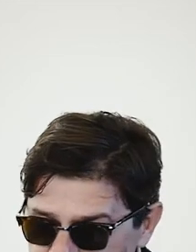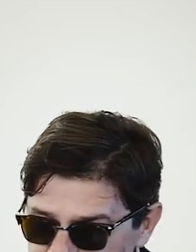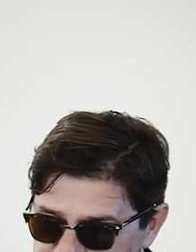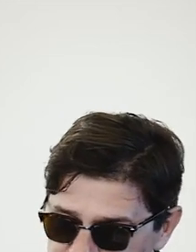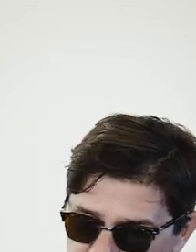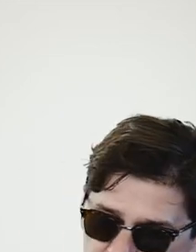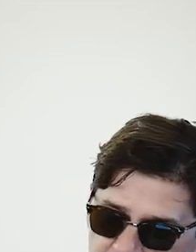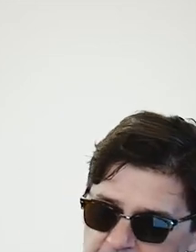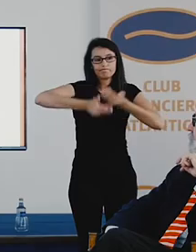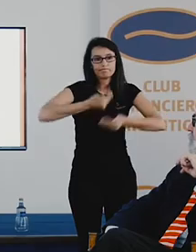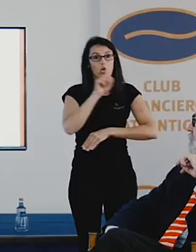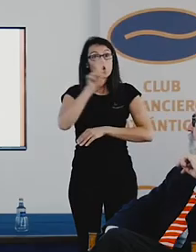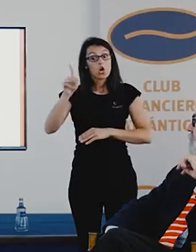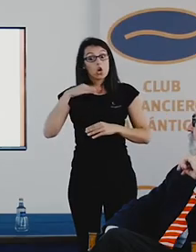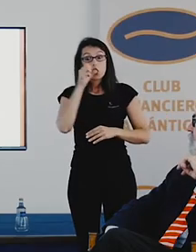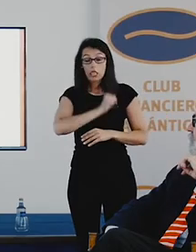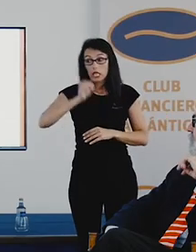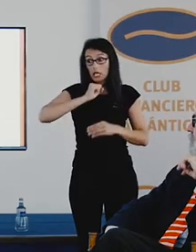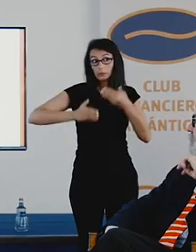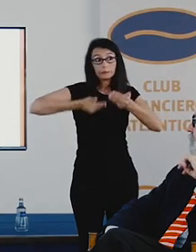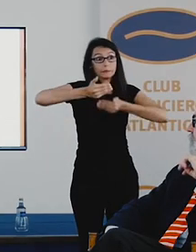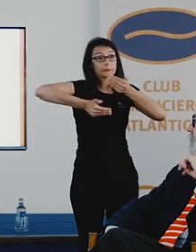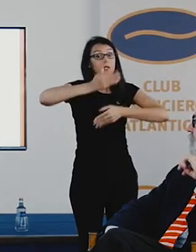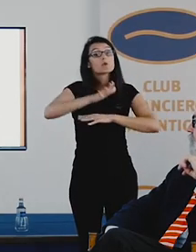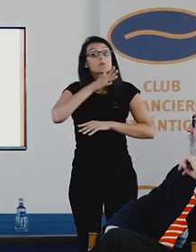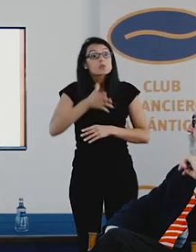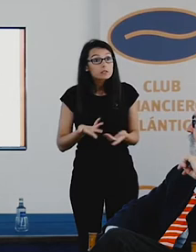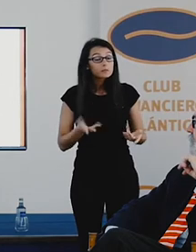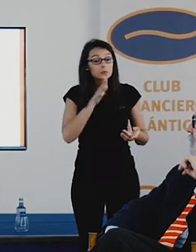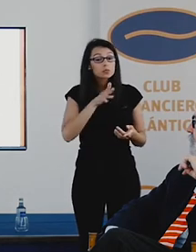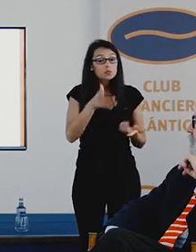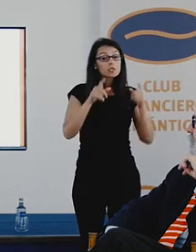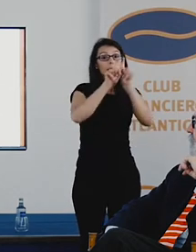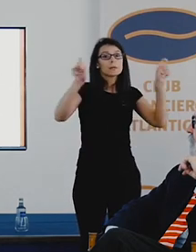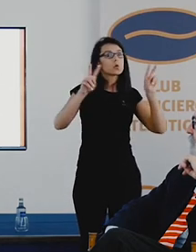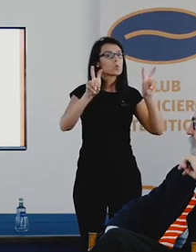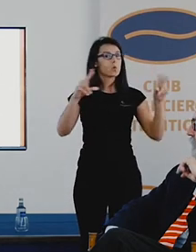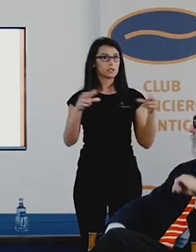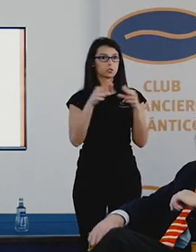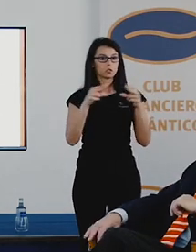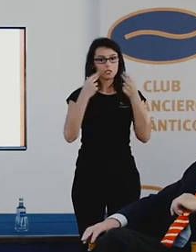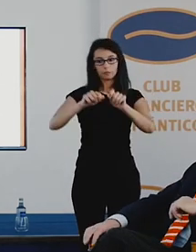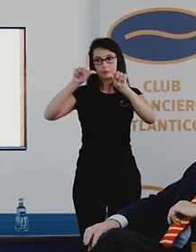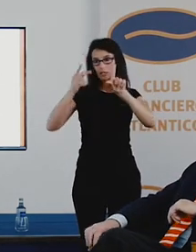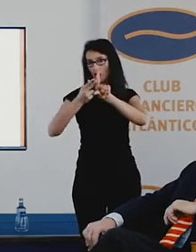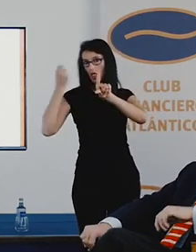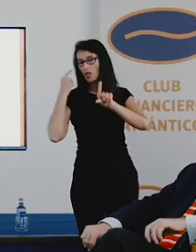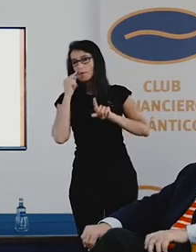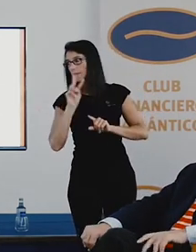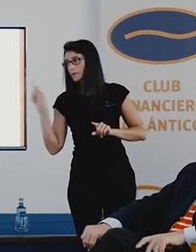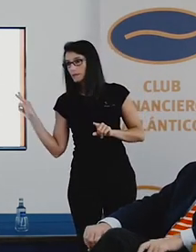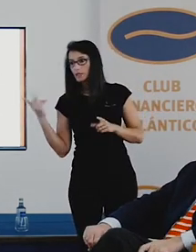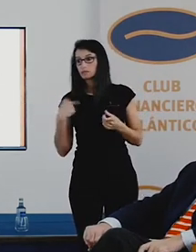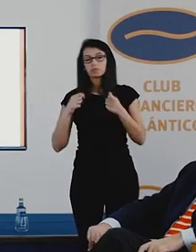fin de... bueno, somos emprendedores sociales, además, aparte de lo que pone en la diapositiva, que yo